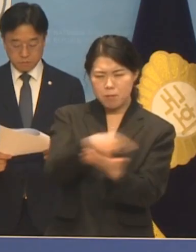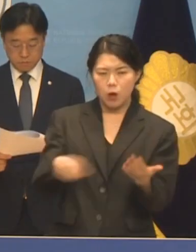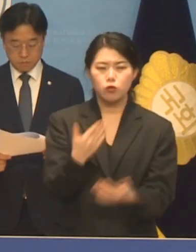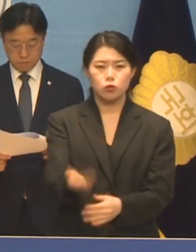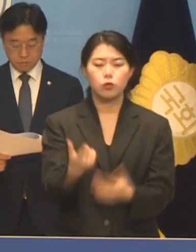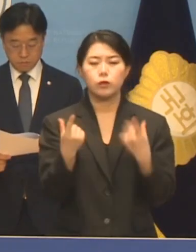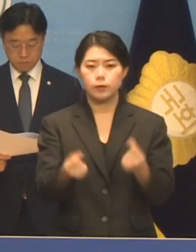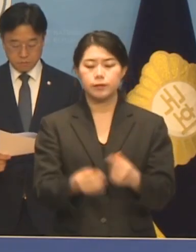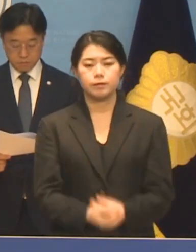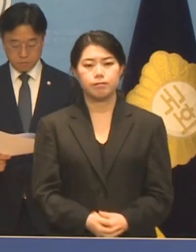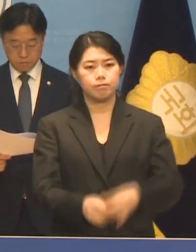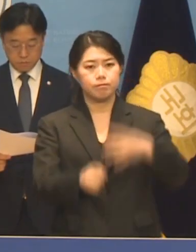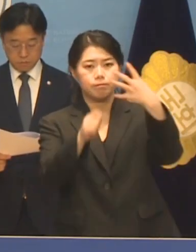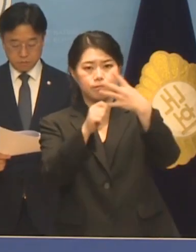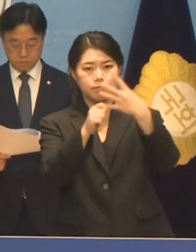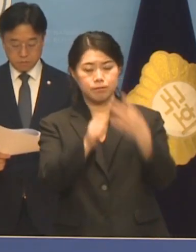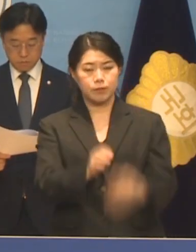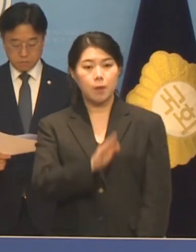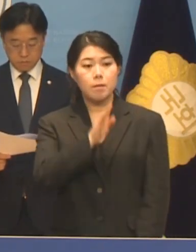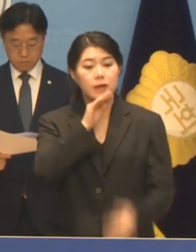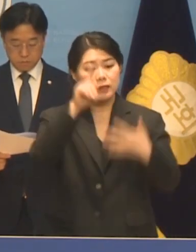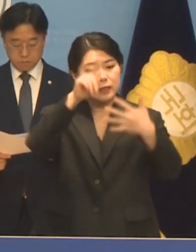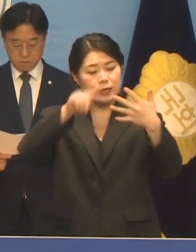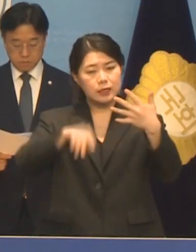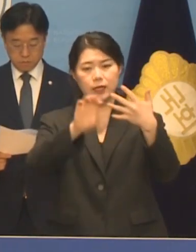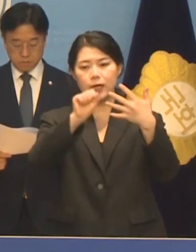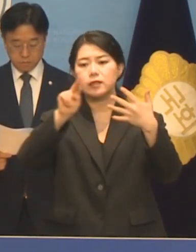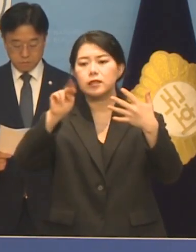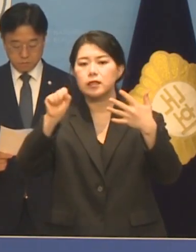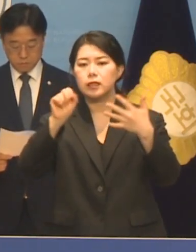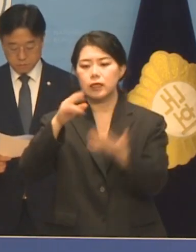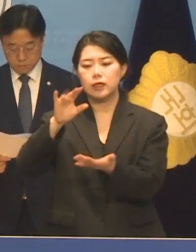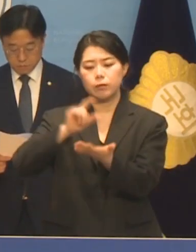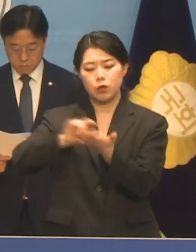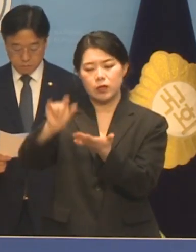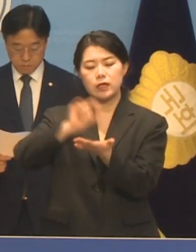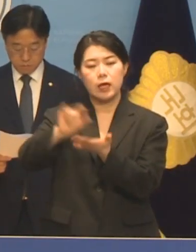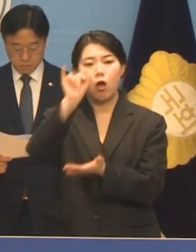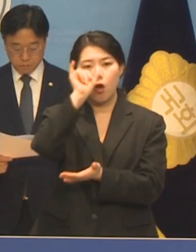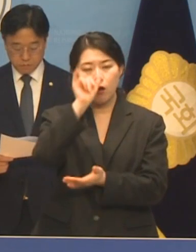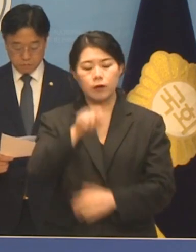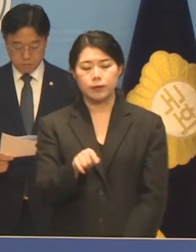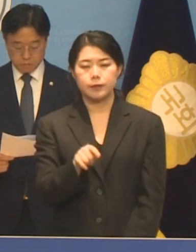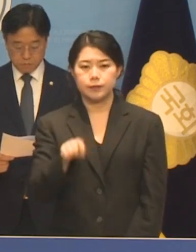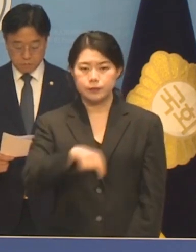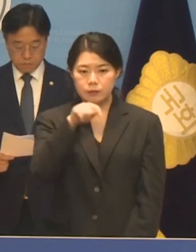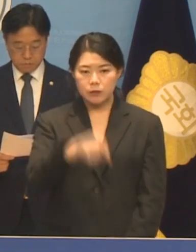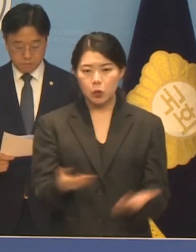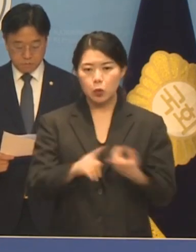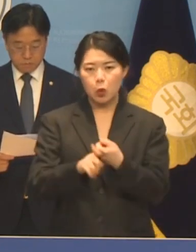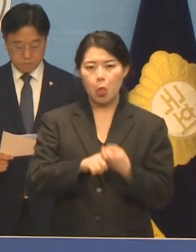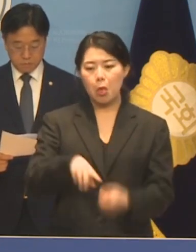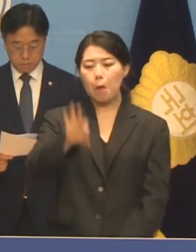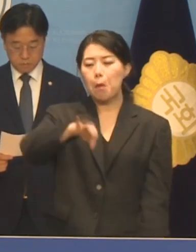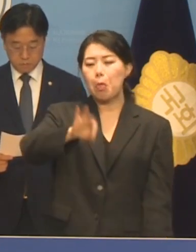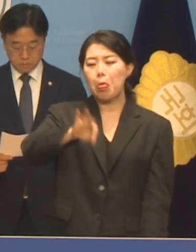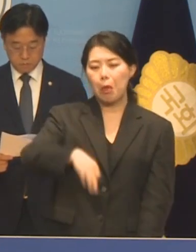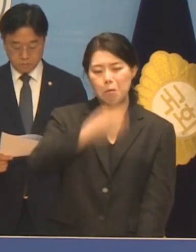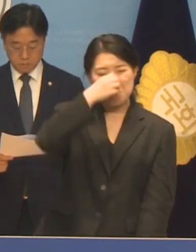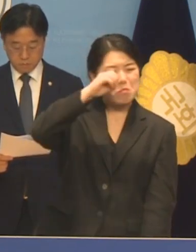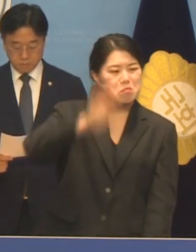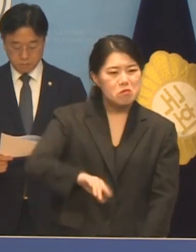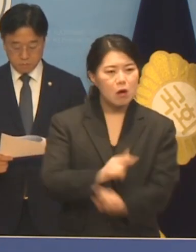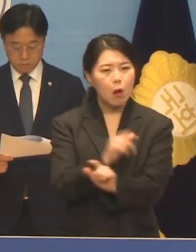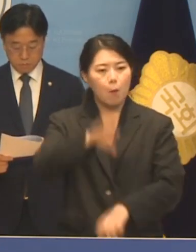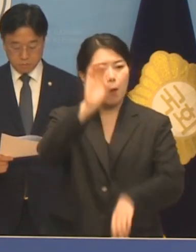네 번째, 카라 노조 팩트체크라는 인스타그램 계정이 있었습니다. 그 계정에는 노조를 비하하거나 폄훼하는 내용의